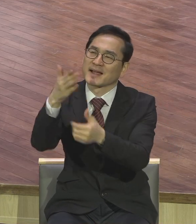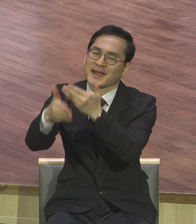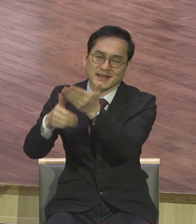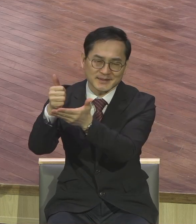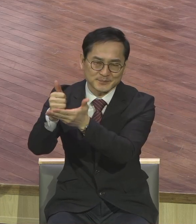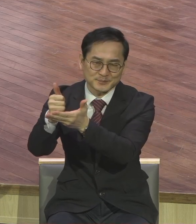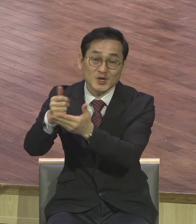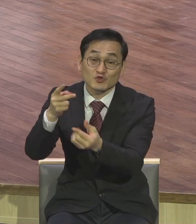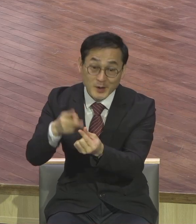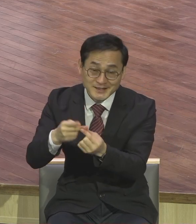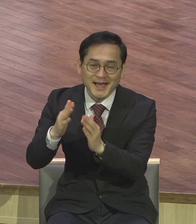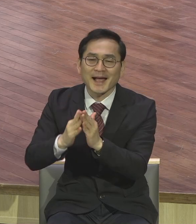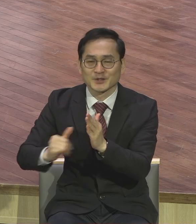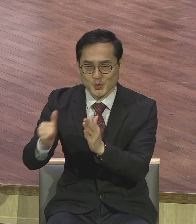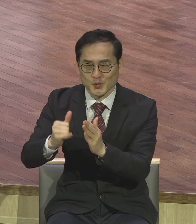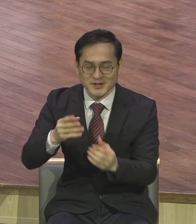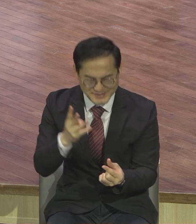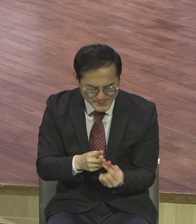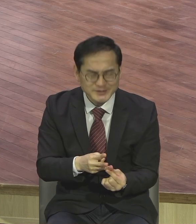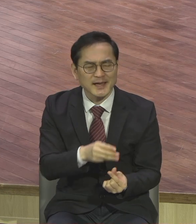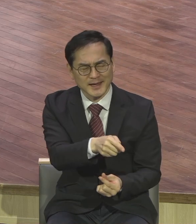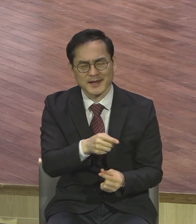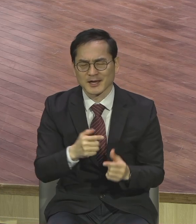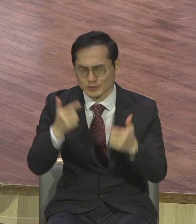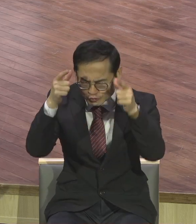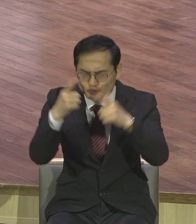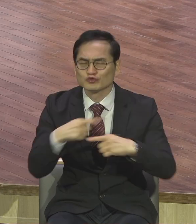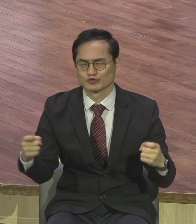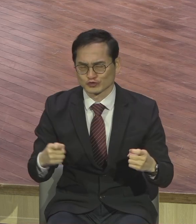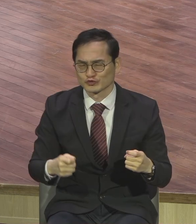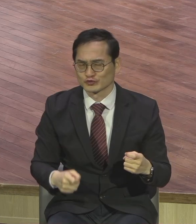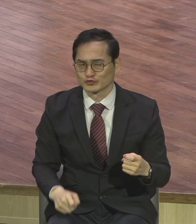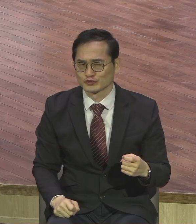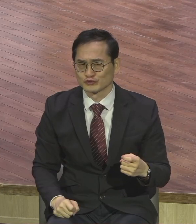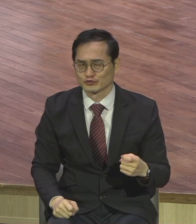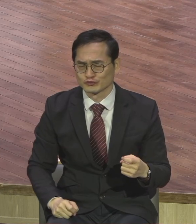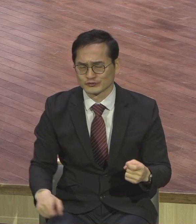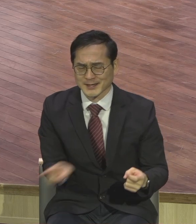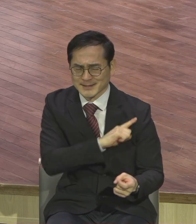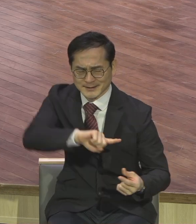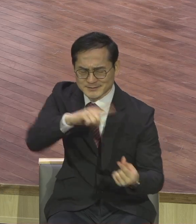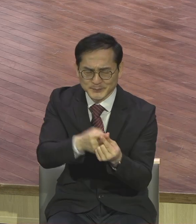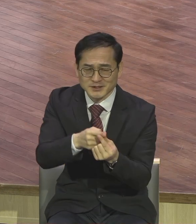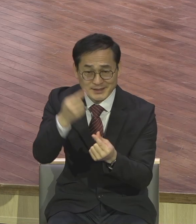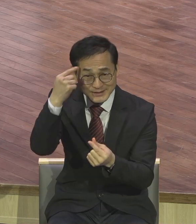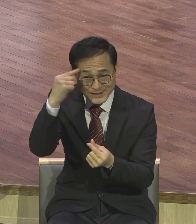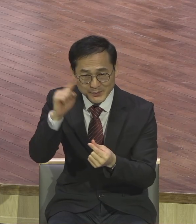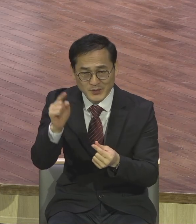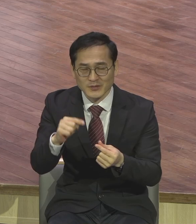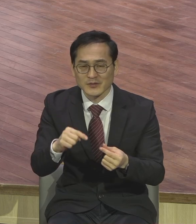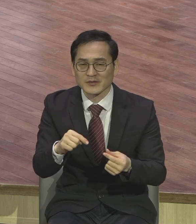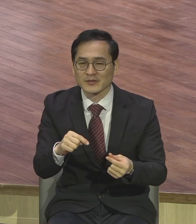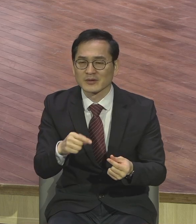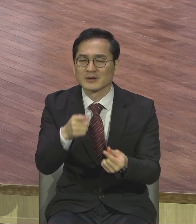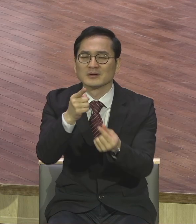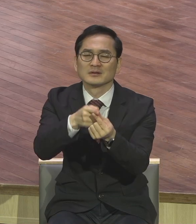하나님 생각하고 그다음 가족 생각하고 그다음 구두 생각한다는 겁니다. 우선순위 제가 늘